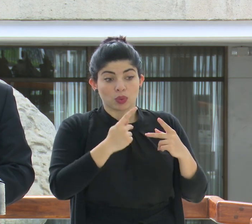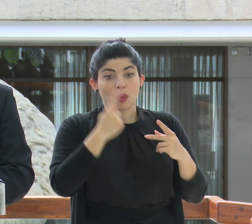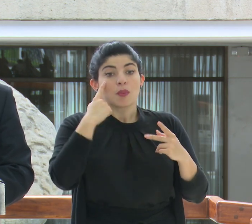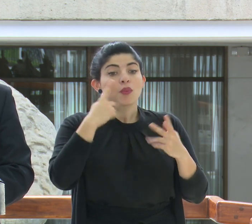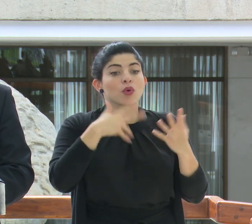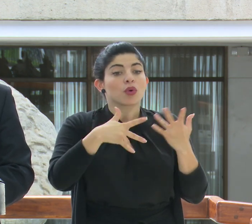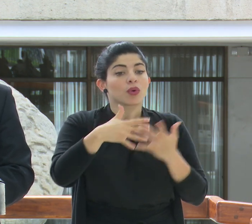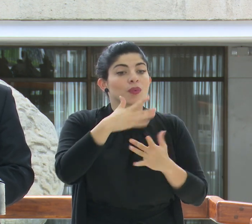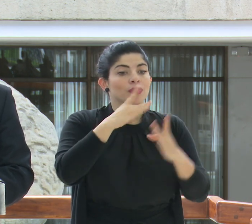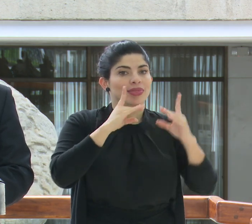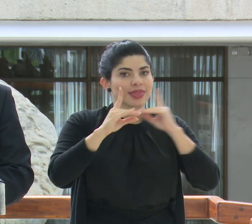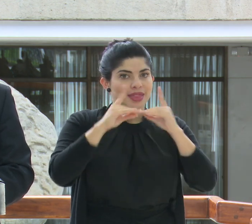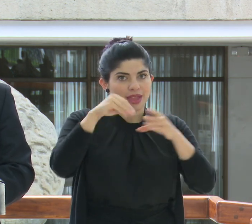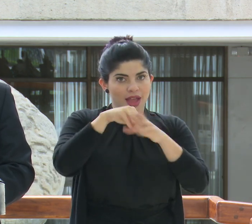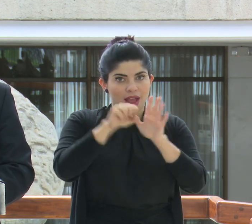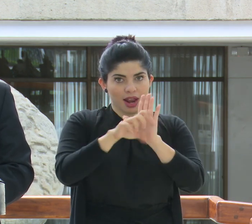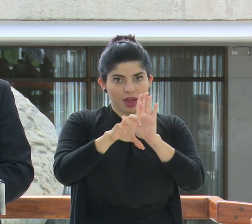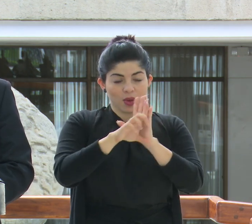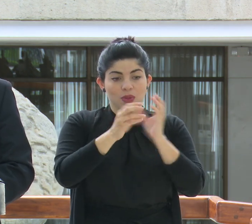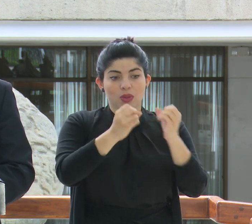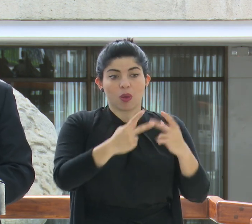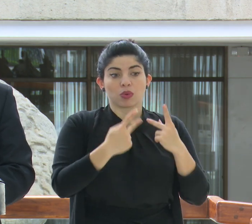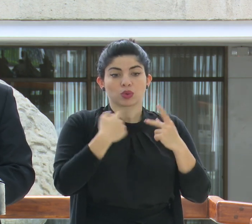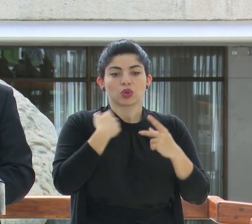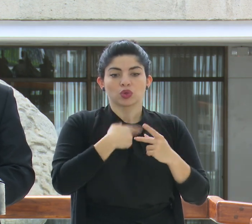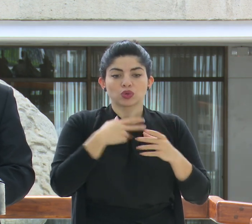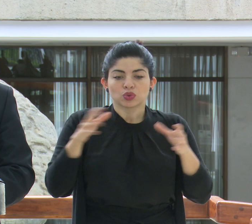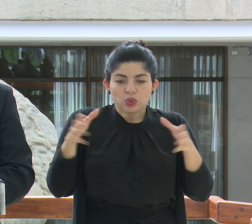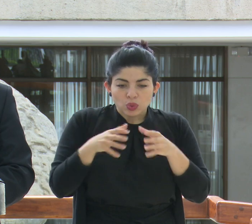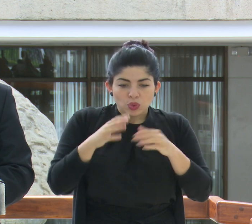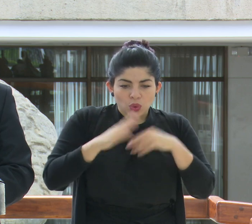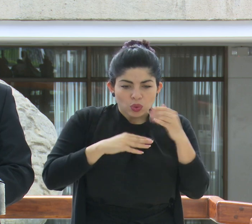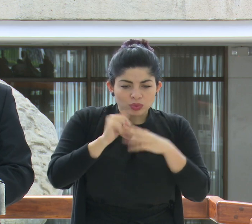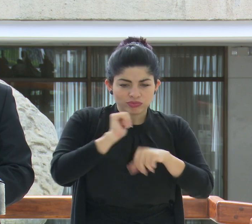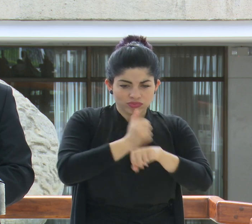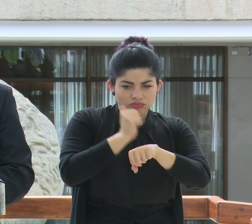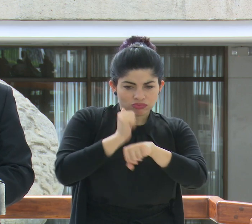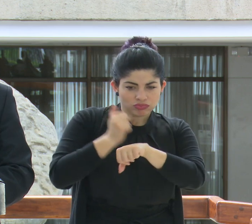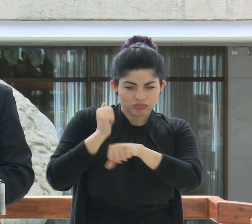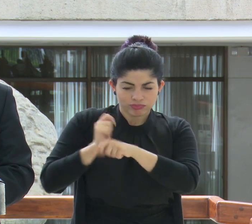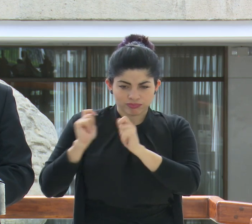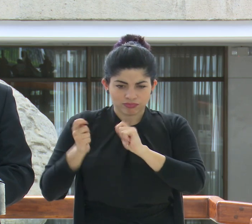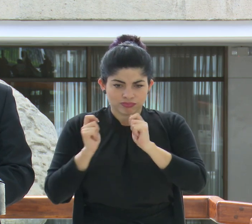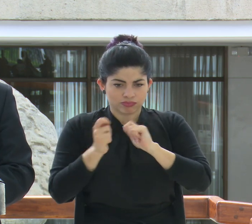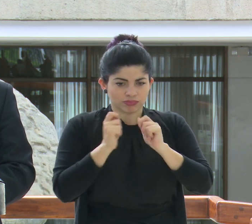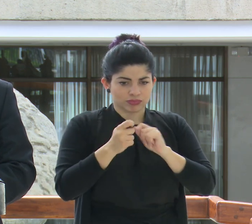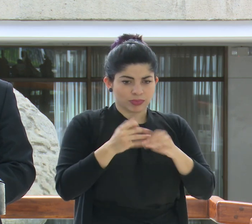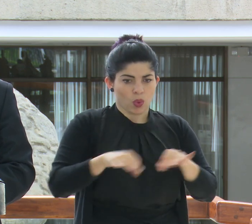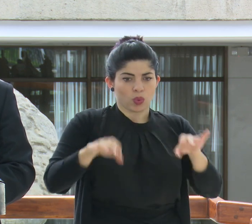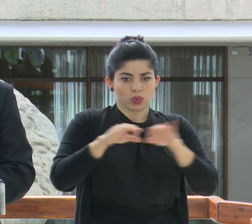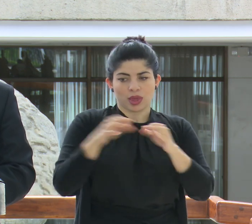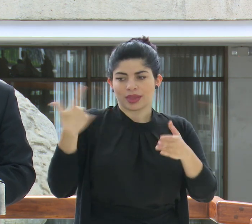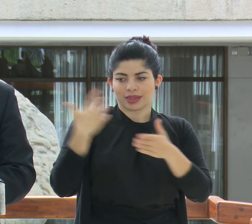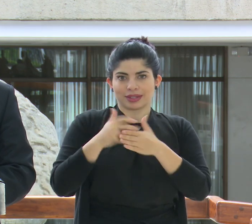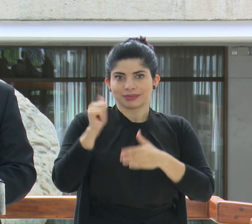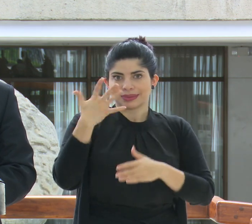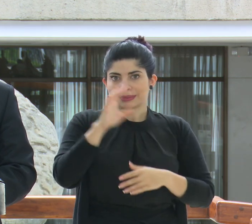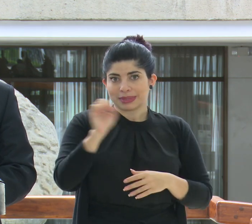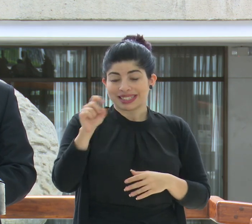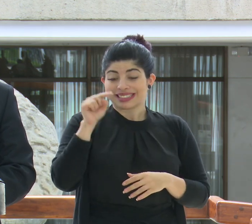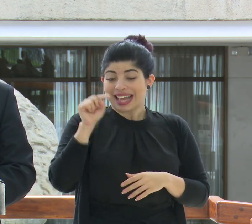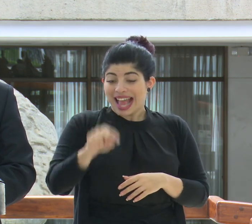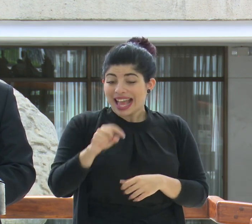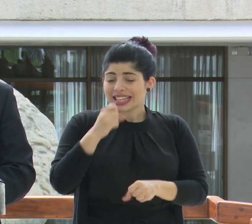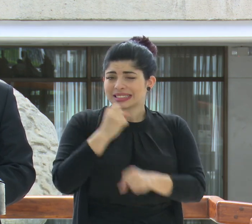de diálogo legislativo, construir importantes reformas durante estos 15 meses. Ahí hay una